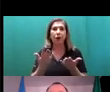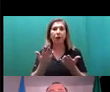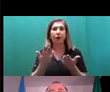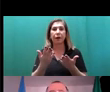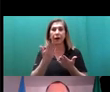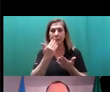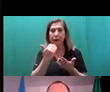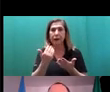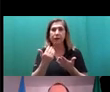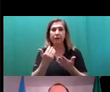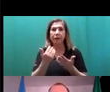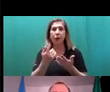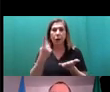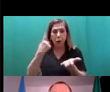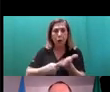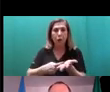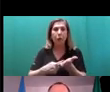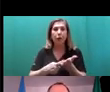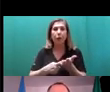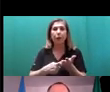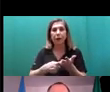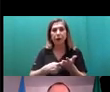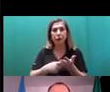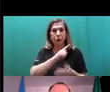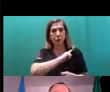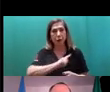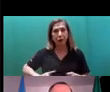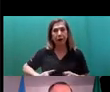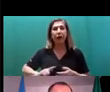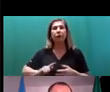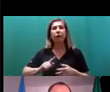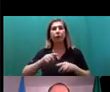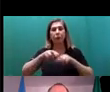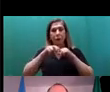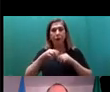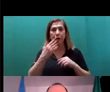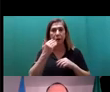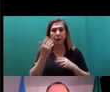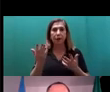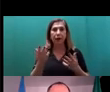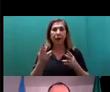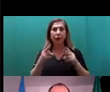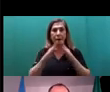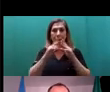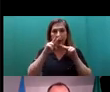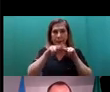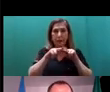os compromissos do governo em torno à alimentação, as prisões, os